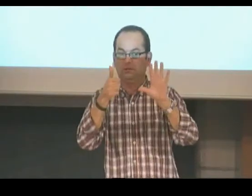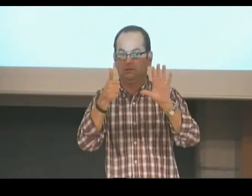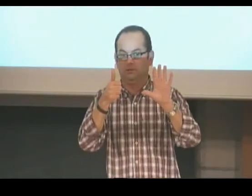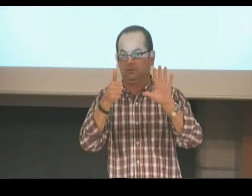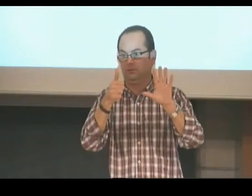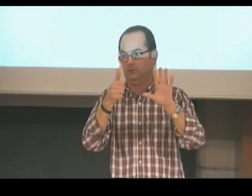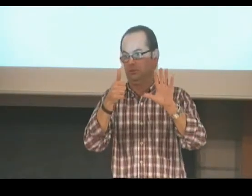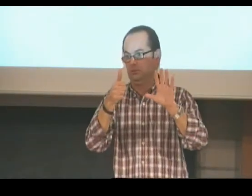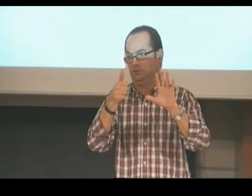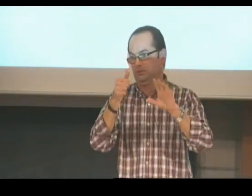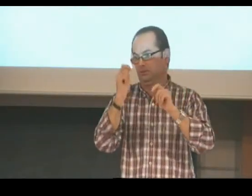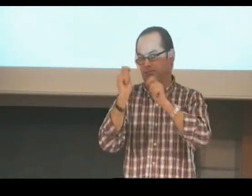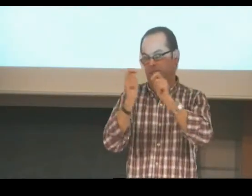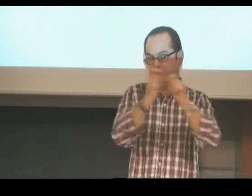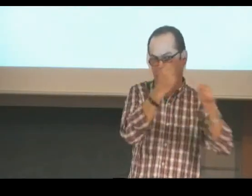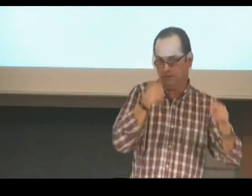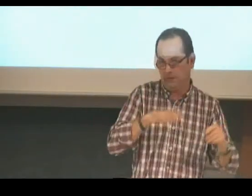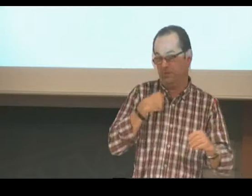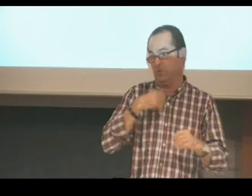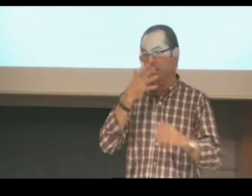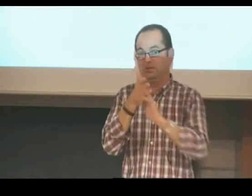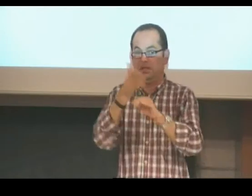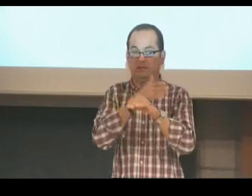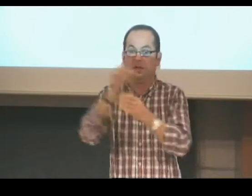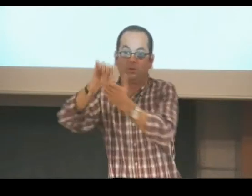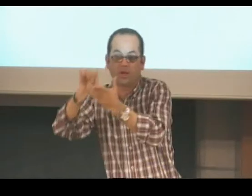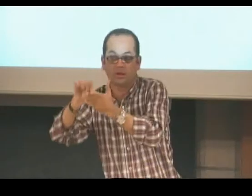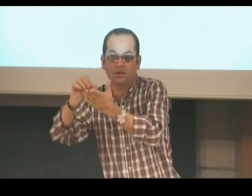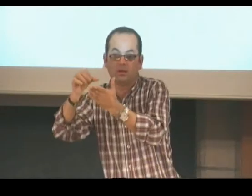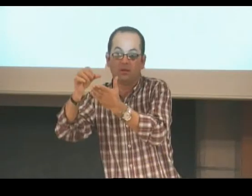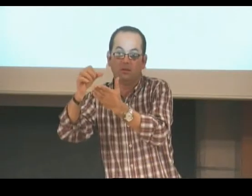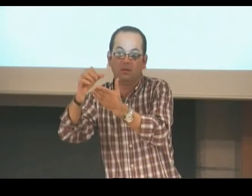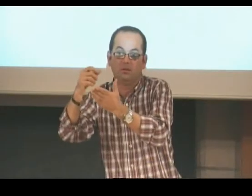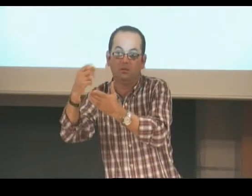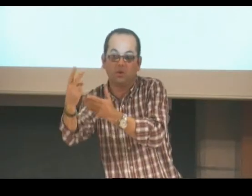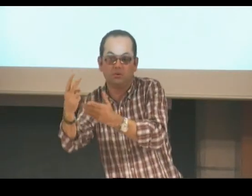els primers enregistraments, que haurem de fer una selecció prèvia de 6 signants,